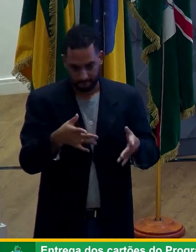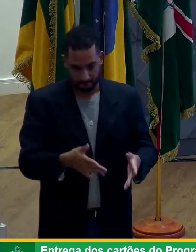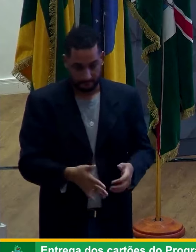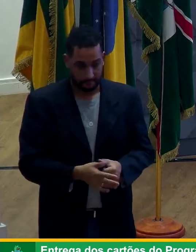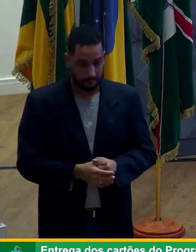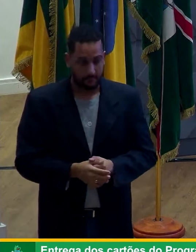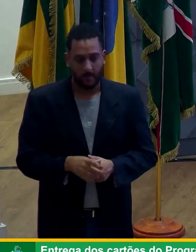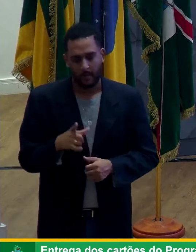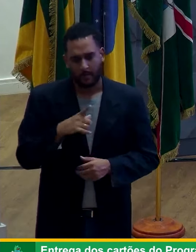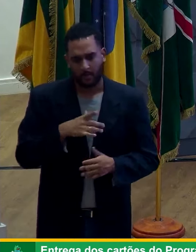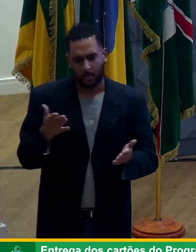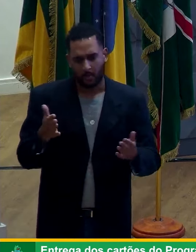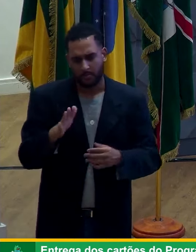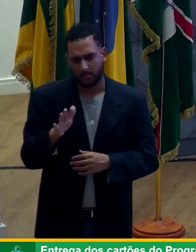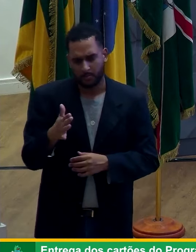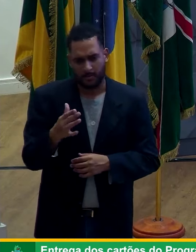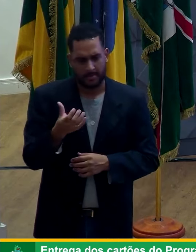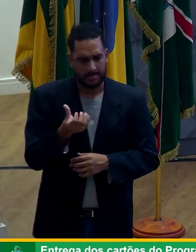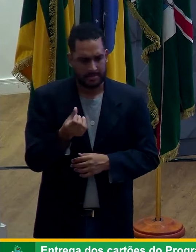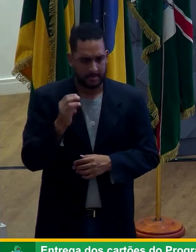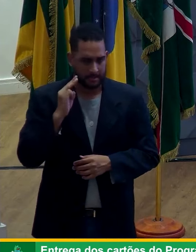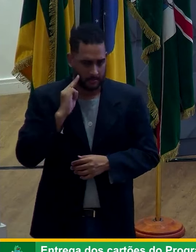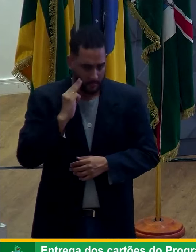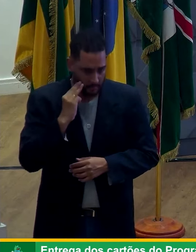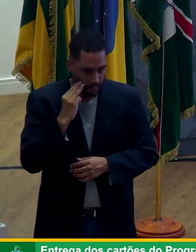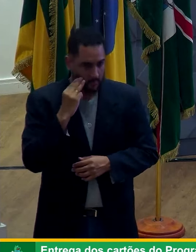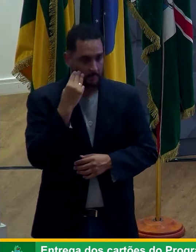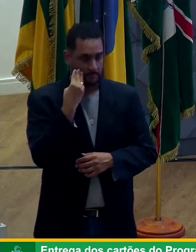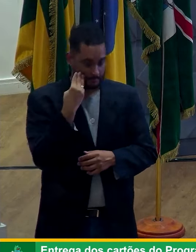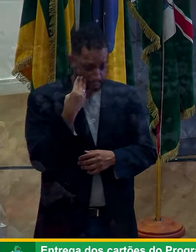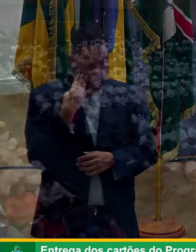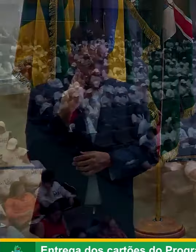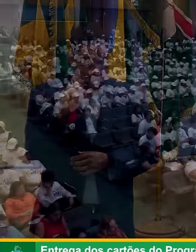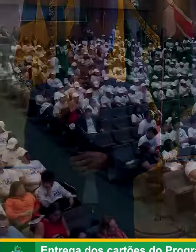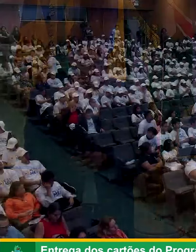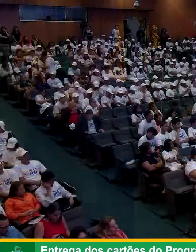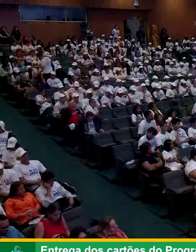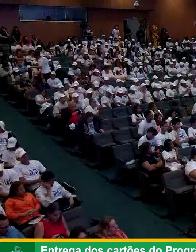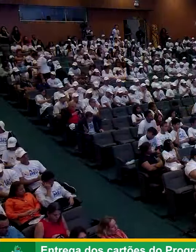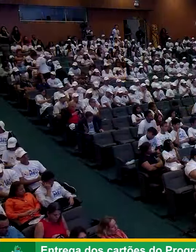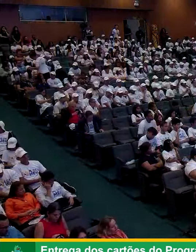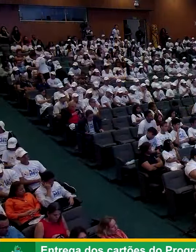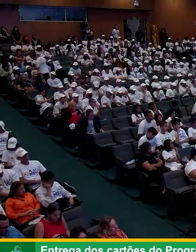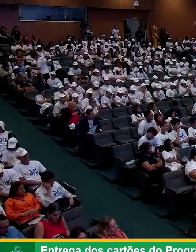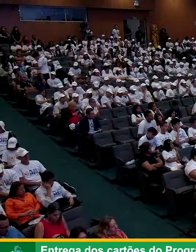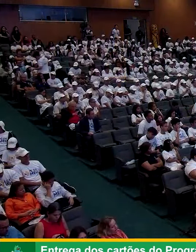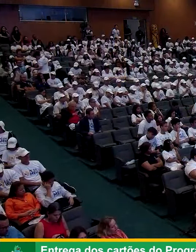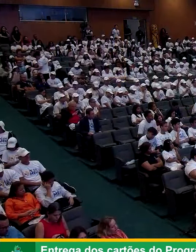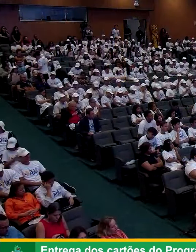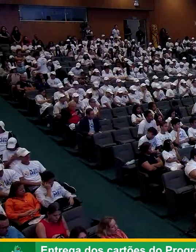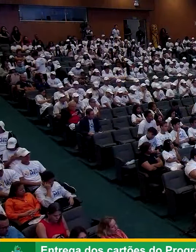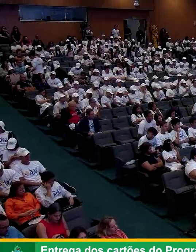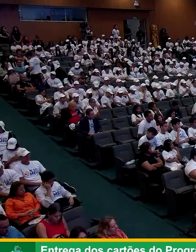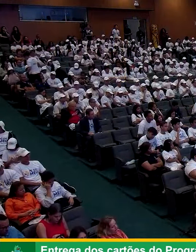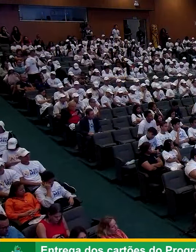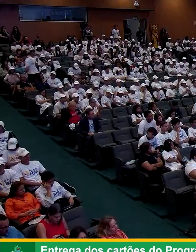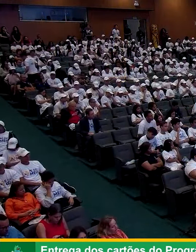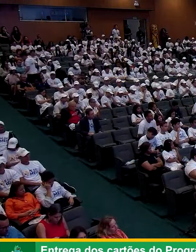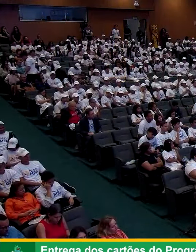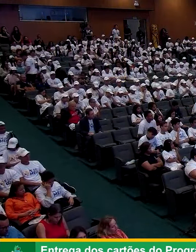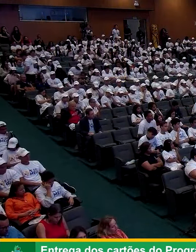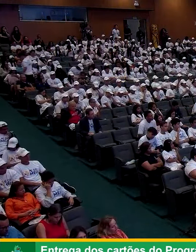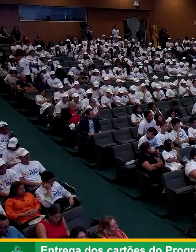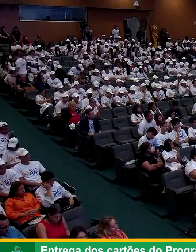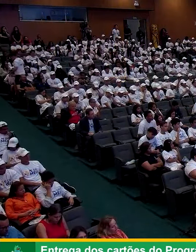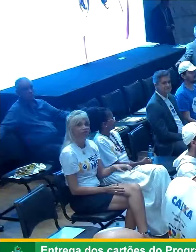aproximadamente 6 milhões e 700 mil jovens numa escola pública do ensino médio em todo o país. Já imaginamos a